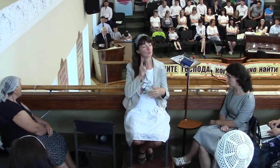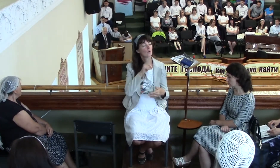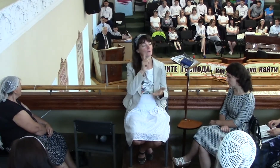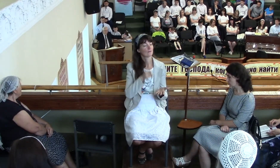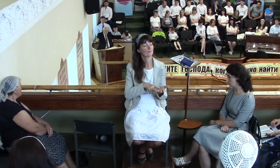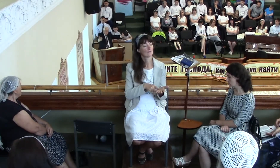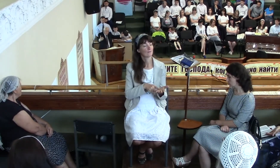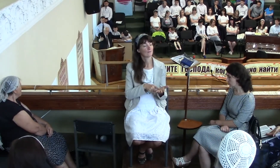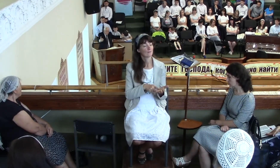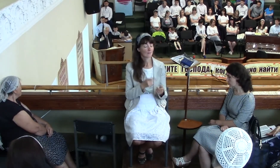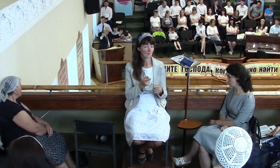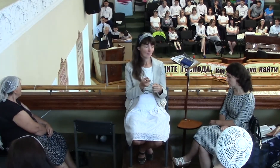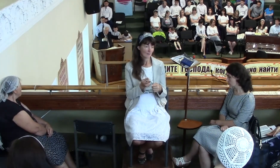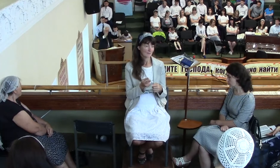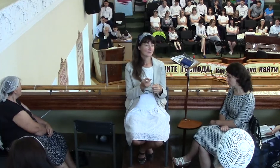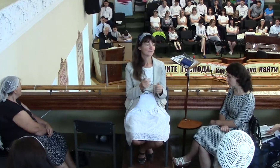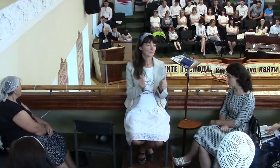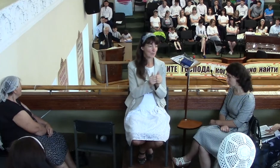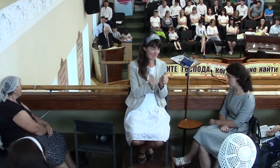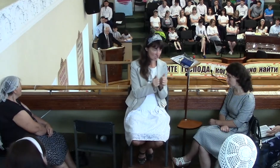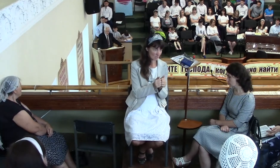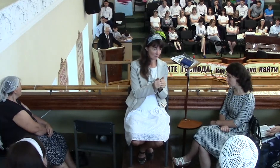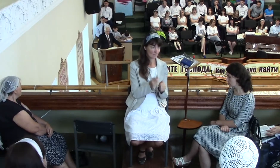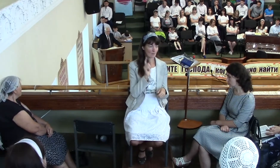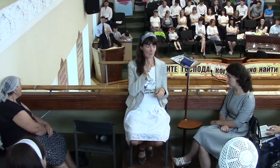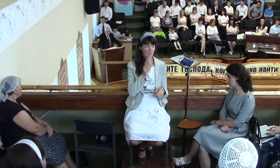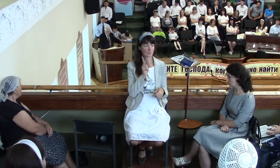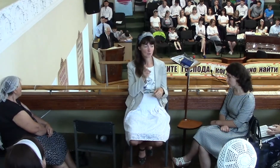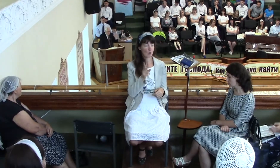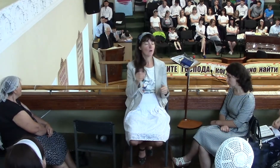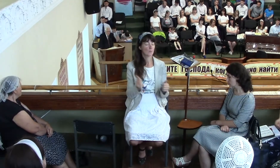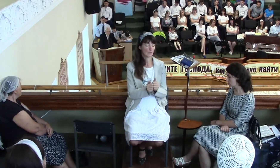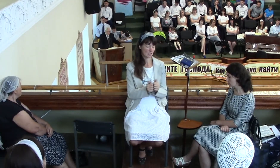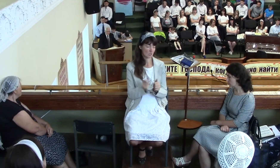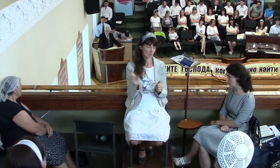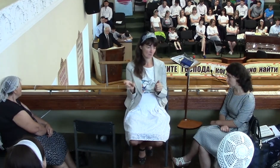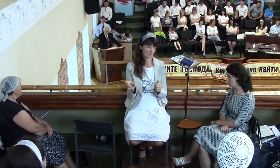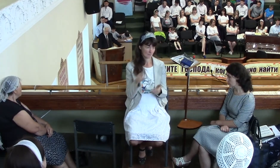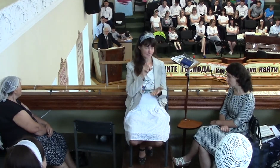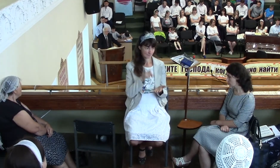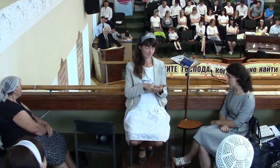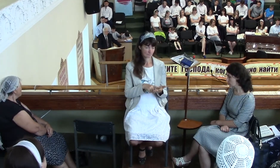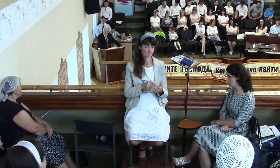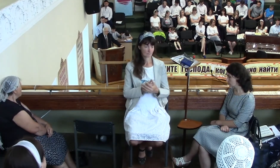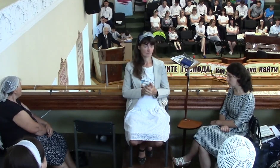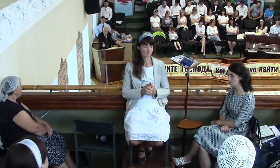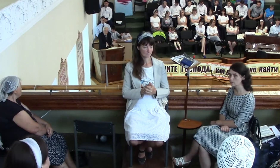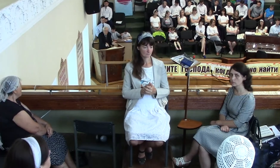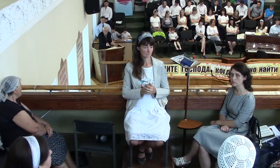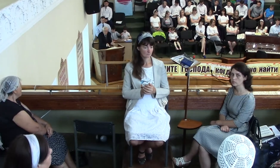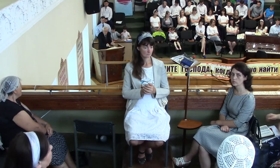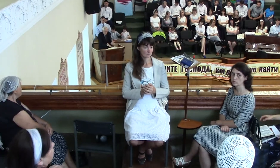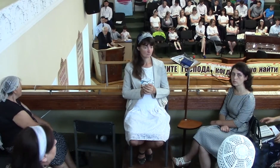скамейке. Это одна церковь, в одном теле, в одном списке хотя бы. Это в одной семье. Это тот,